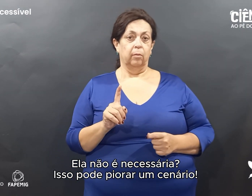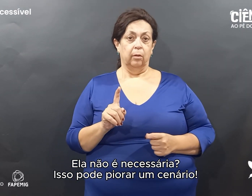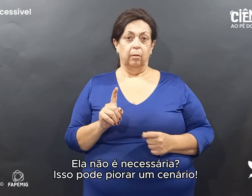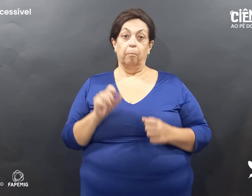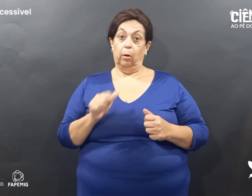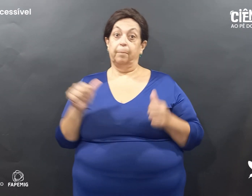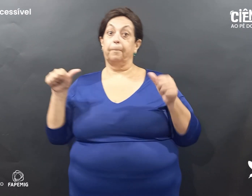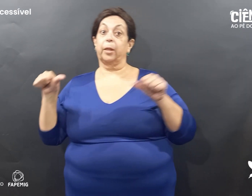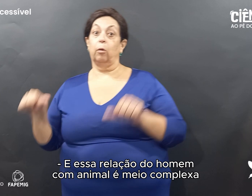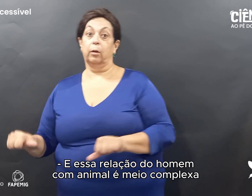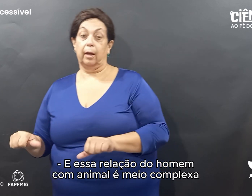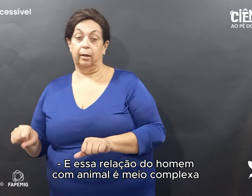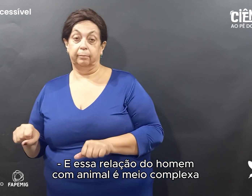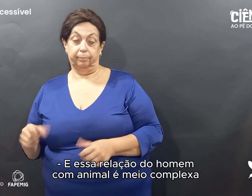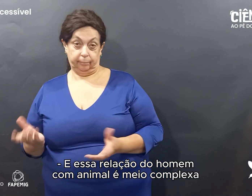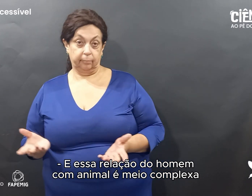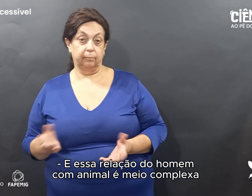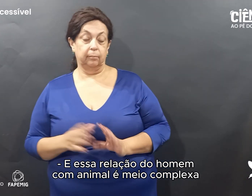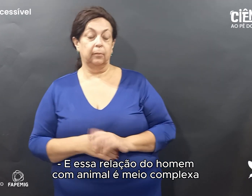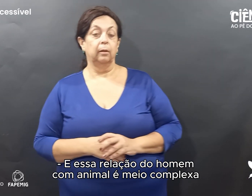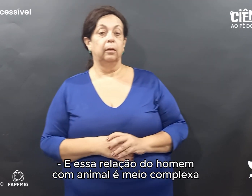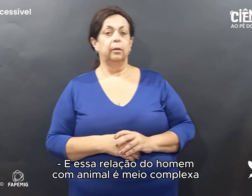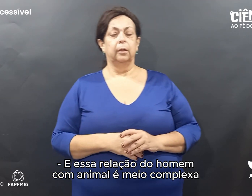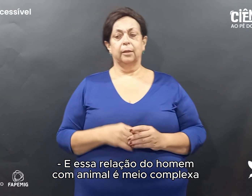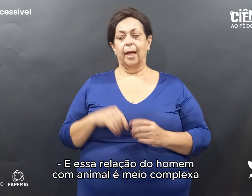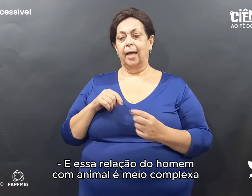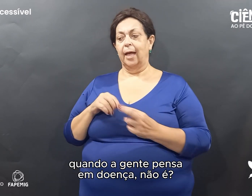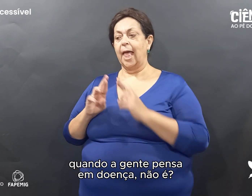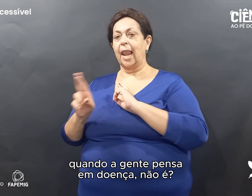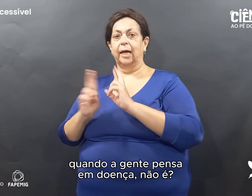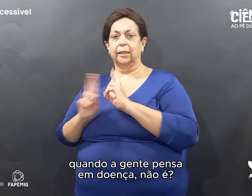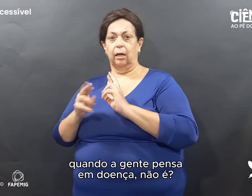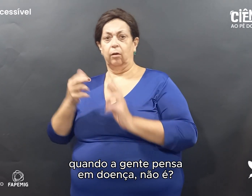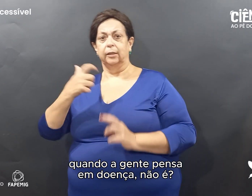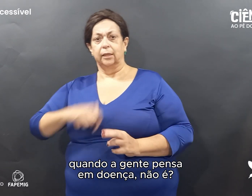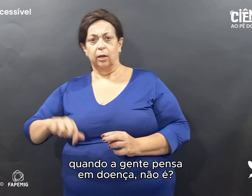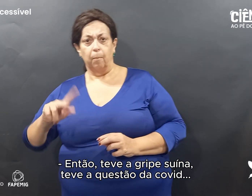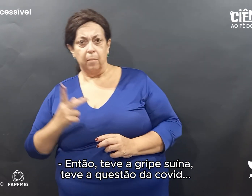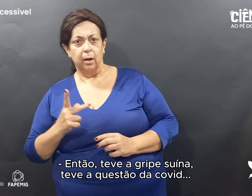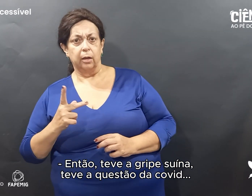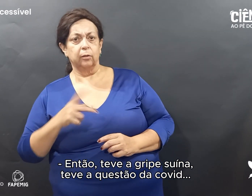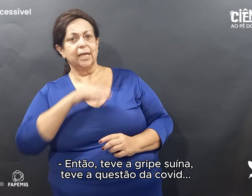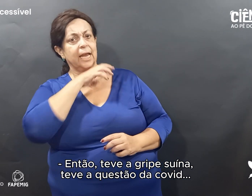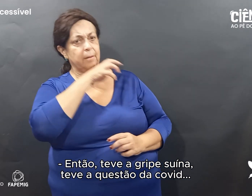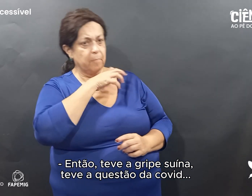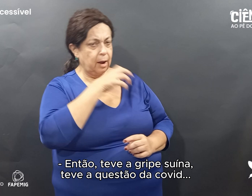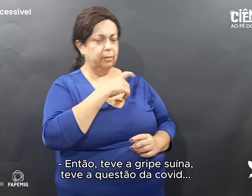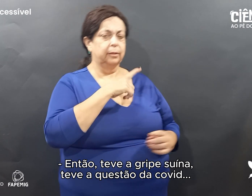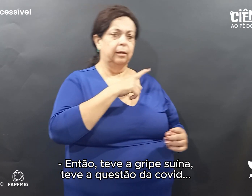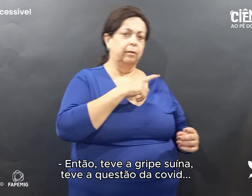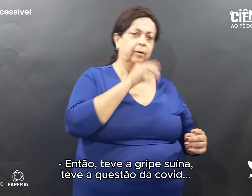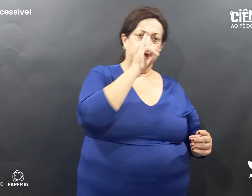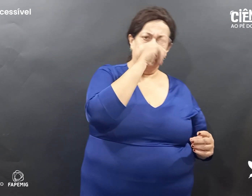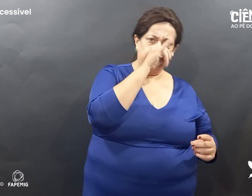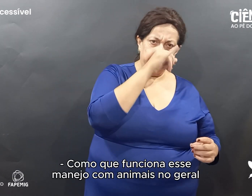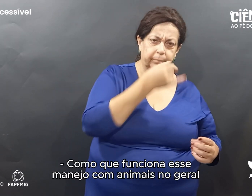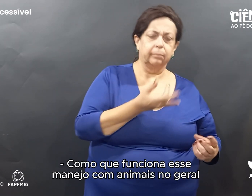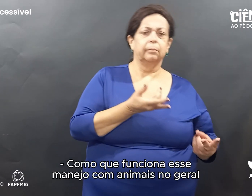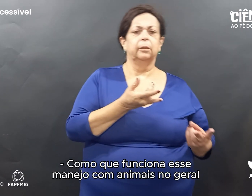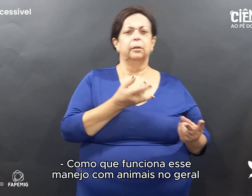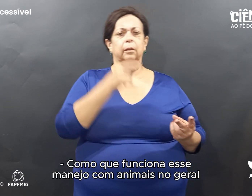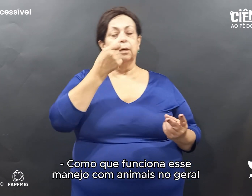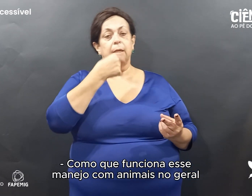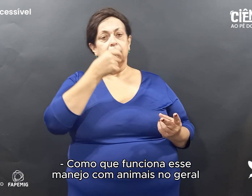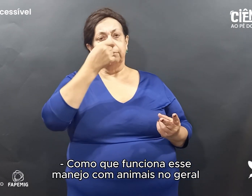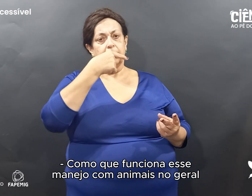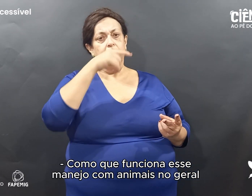um cenário. E essa relação do homem com o animal é meio complexa quando a gente pensa em doença, né? Então teve a gripe suína, teve a questão da Covid. Como que